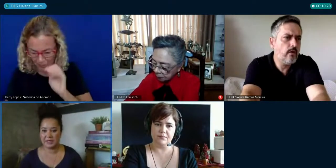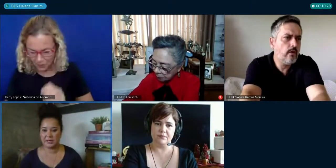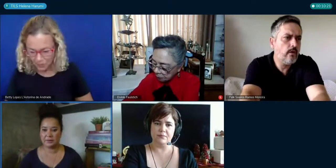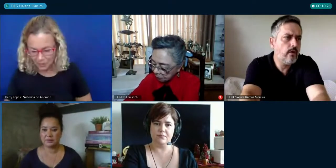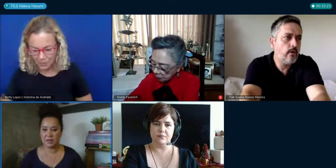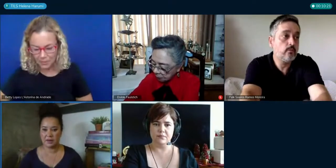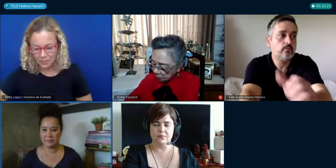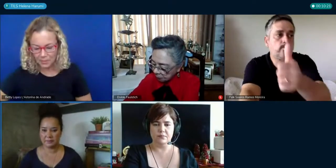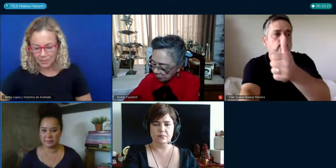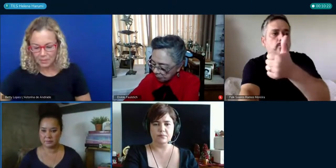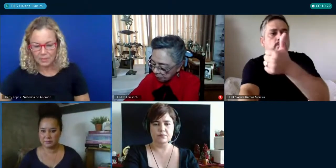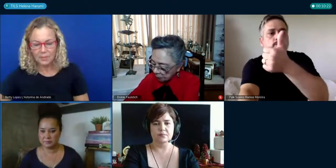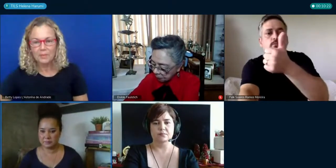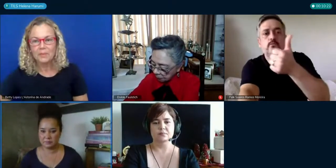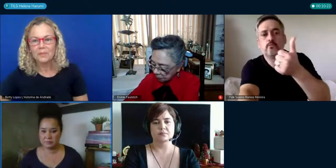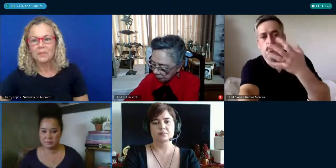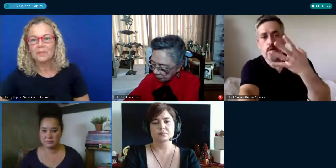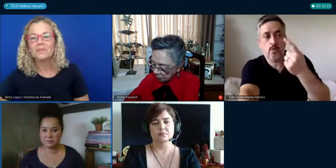esperar um pouquinho para ele encontrar.